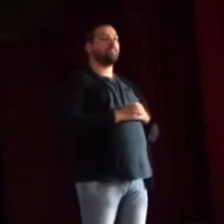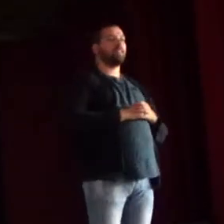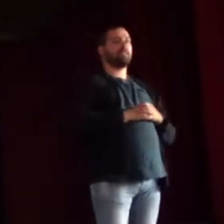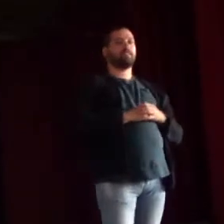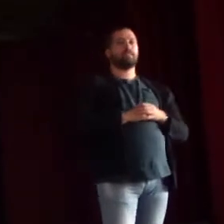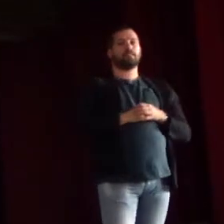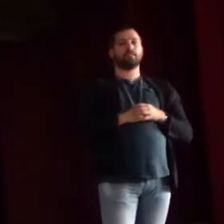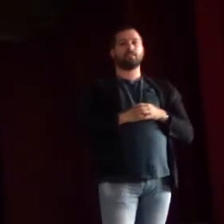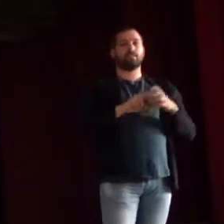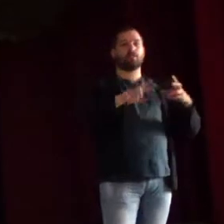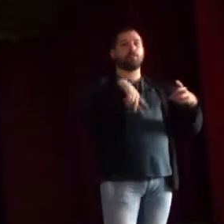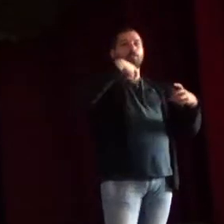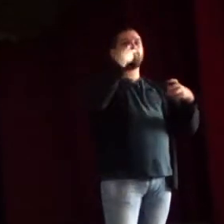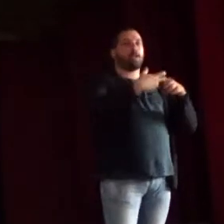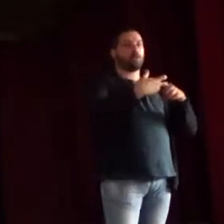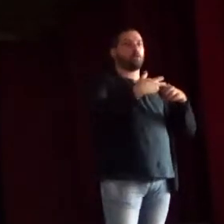Alors, oui. Mercure,